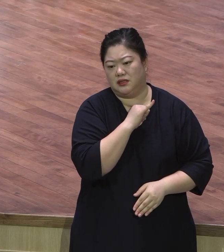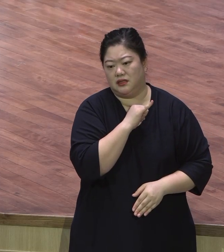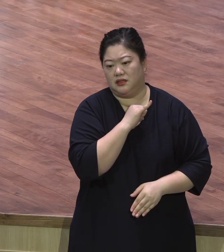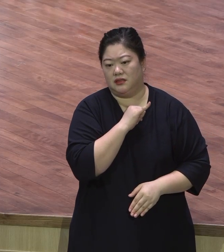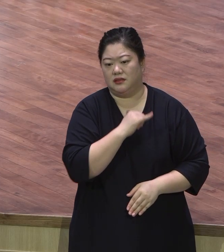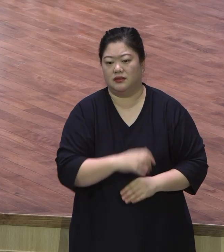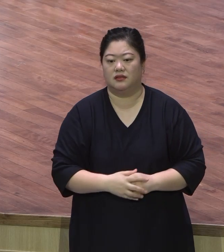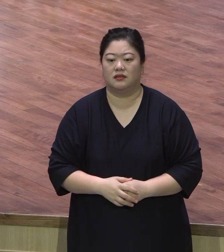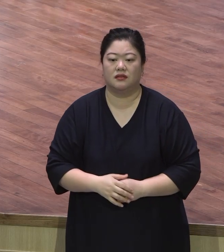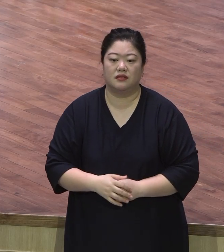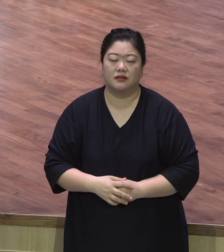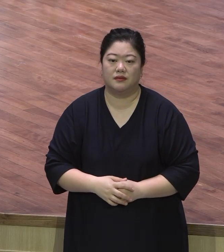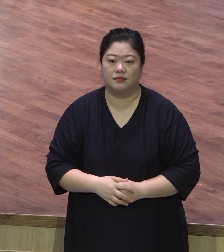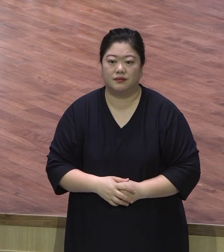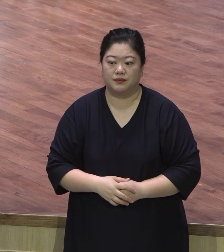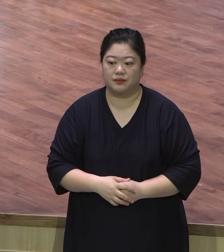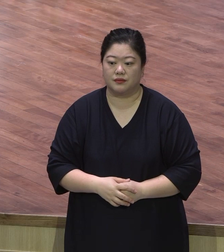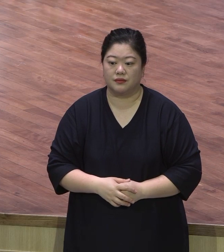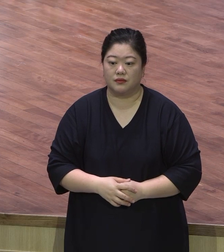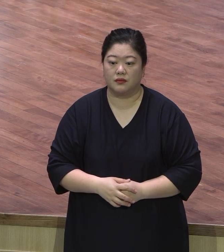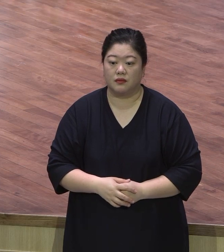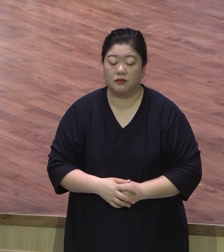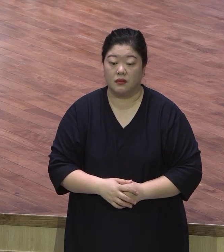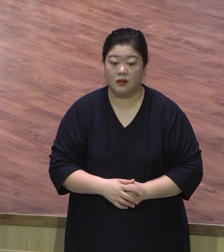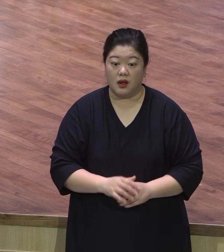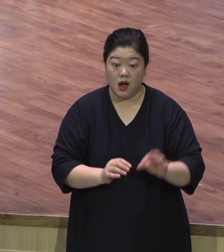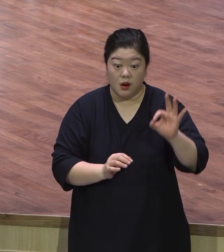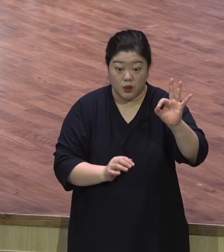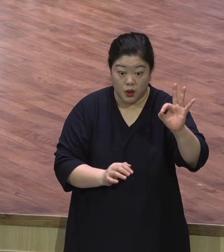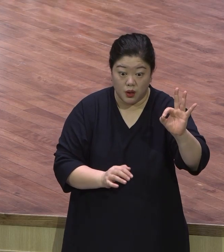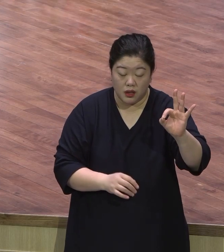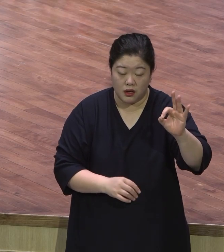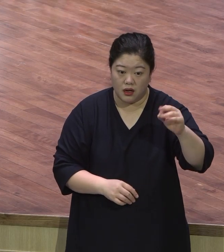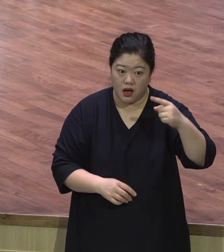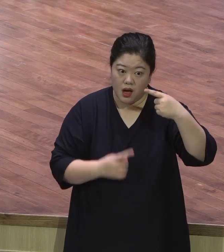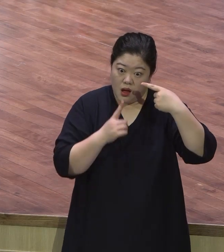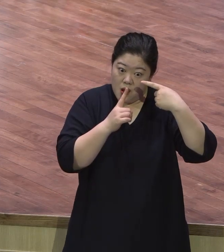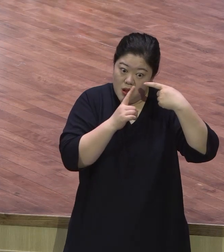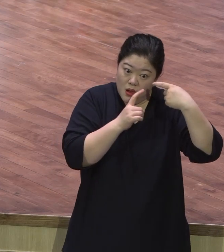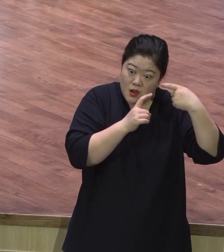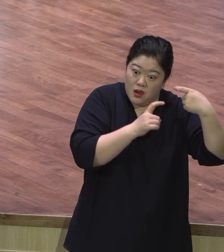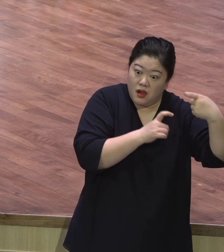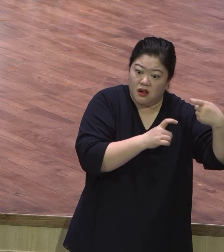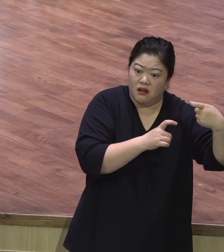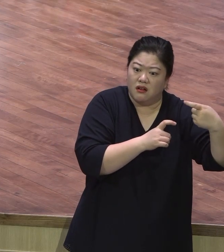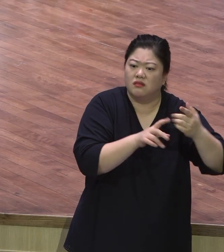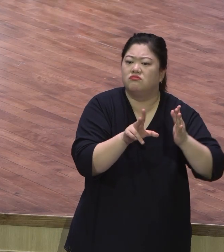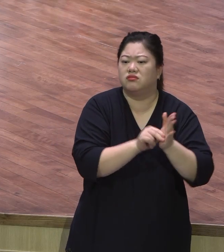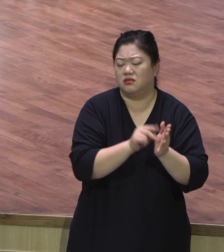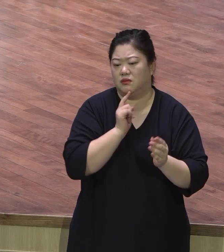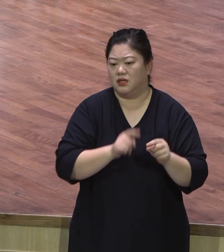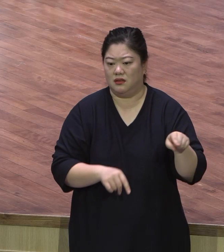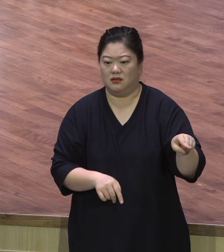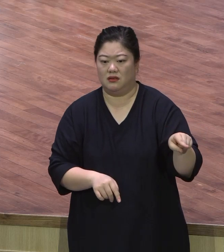돈이 얼마나 큰 유혹거리고 신앙생활을 하는데 걸림돈이 되는지를 밝히고 있어요